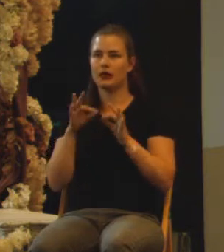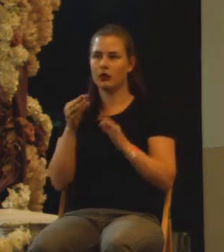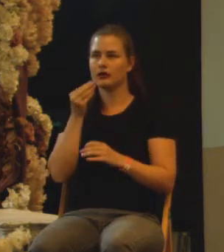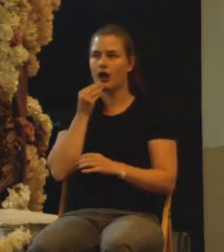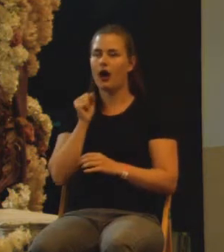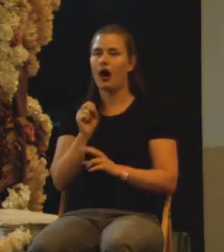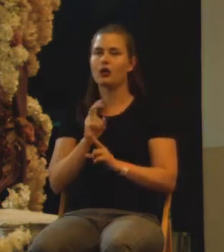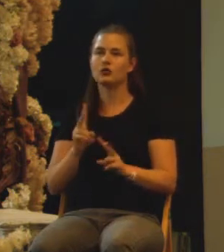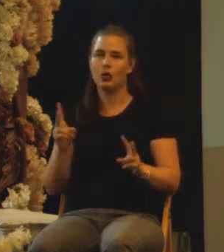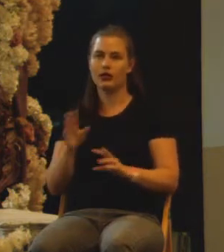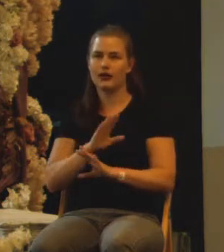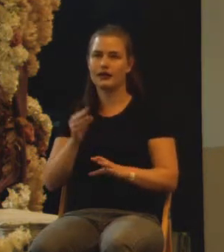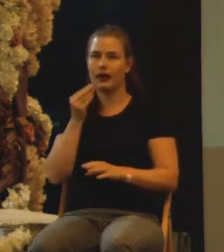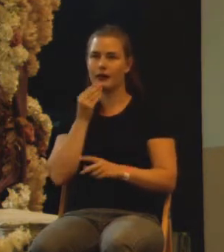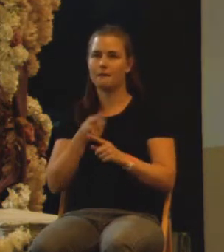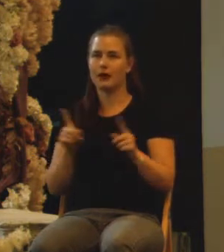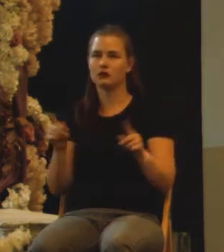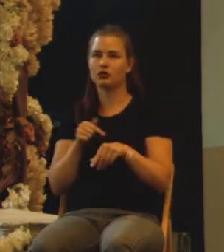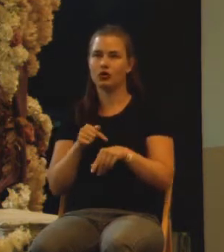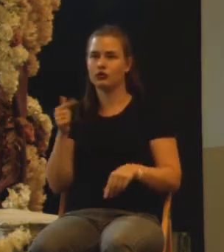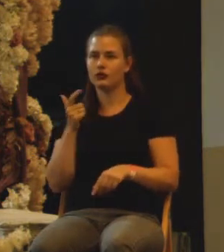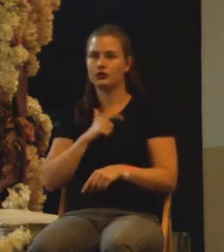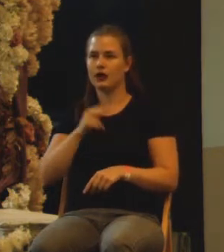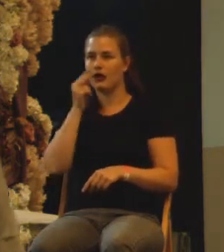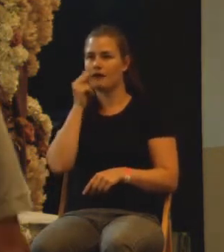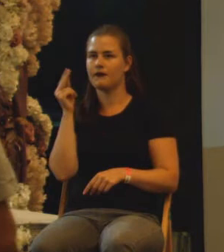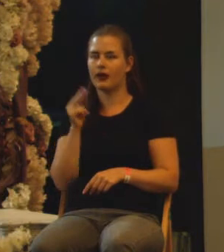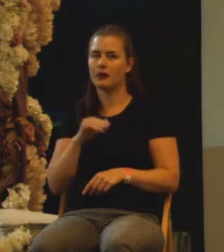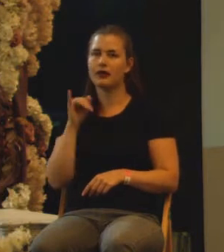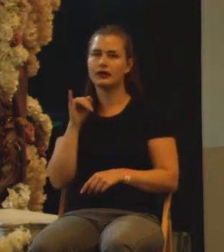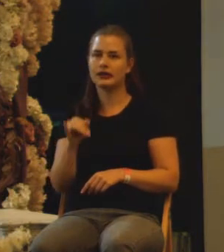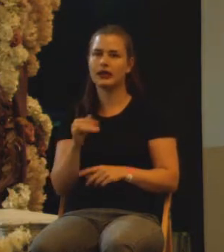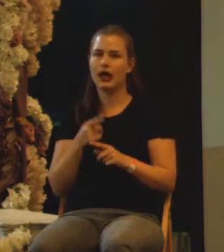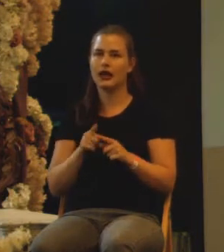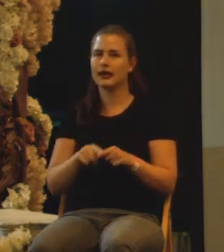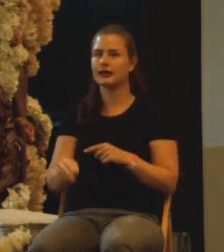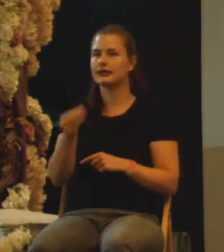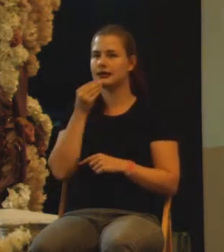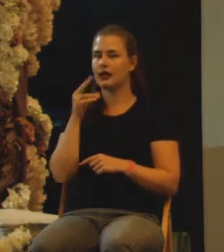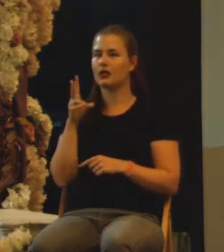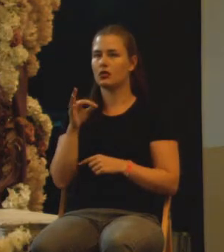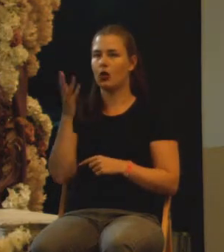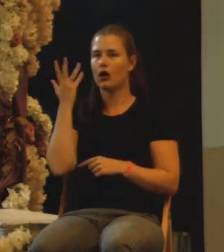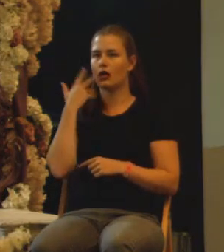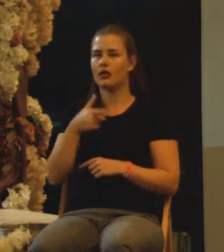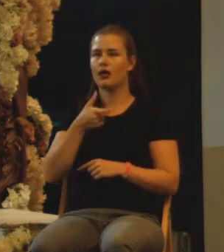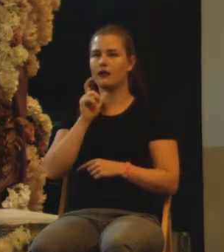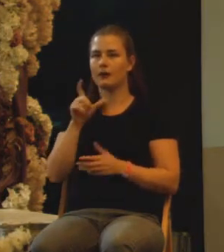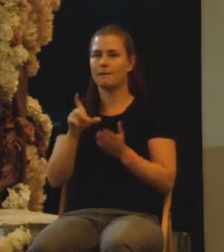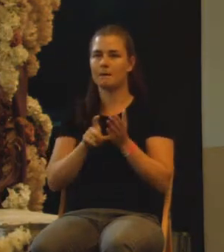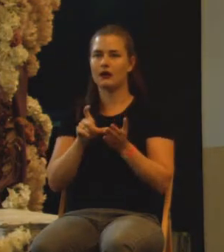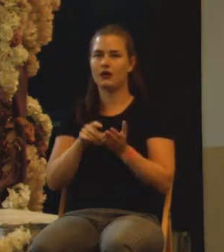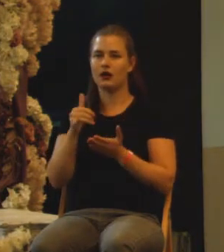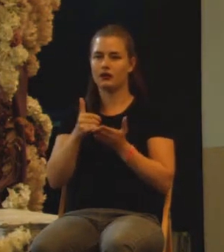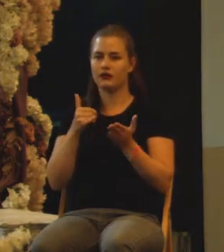а кто-то не съел, потому что они чувствуют еще себя виноватыми, и они это съедят, но когда выпьют бокал вина, у